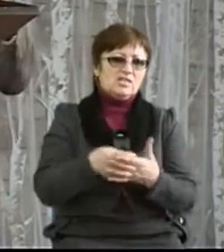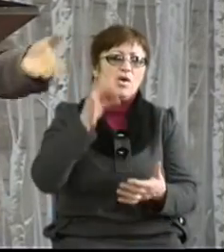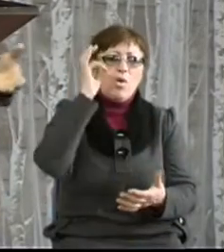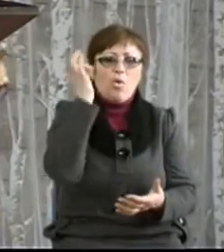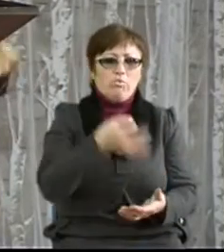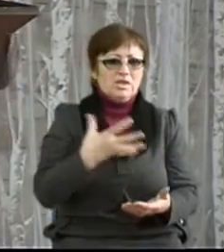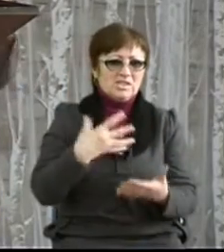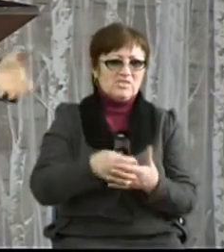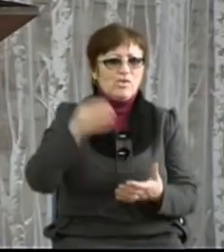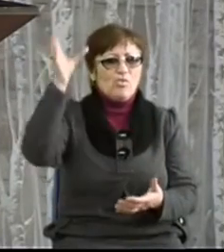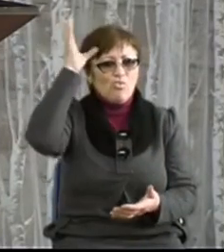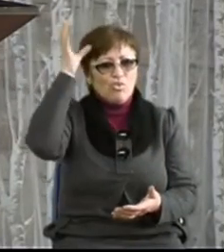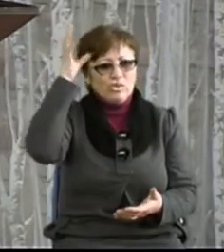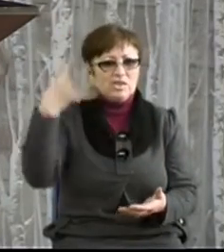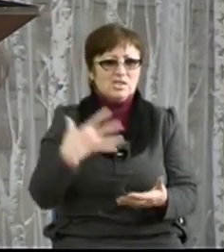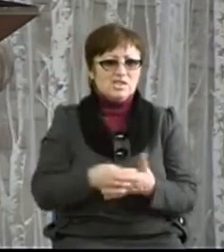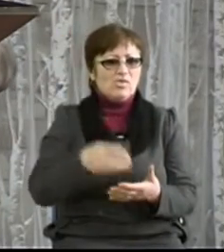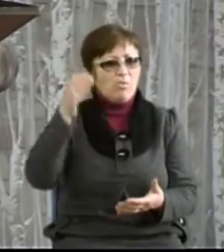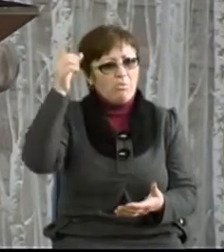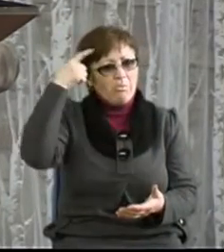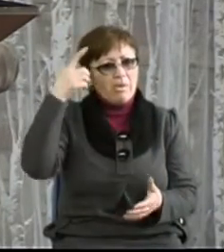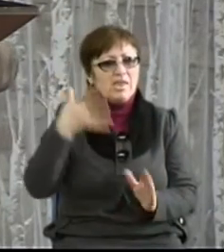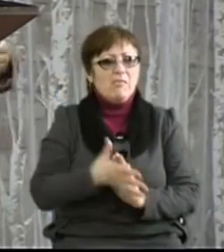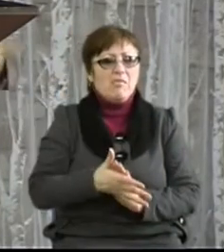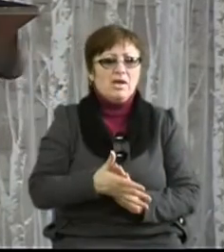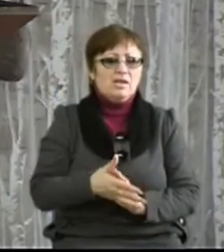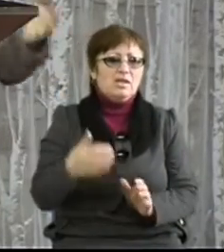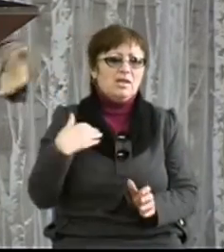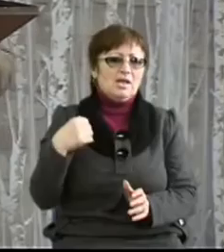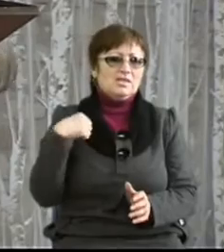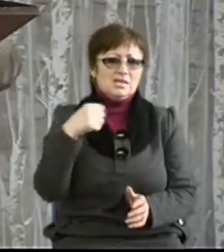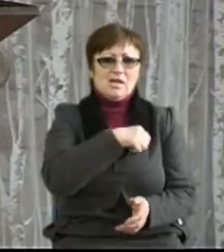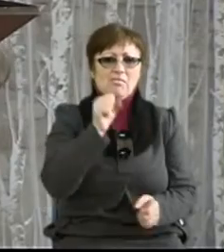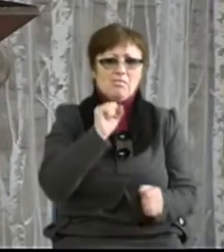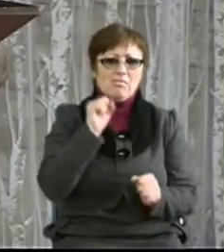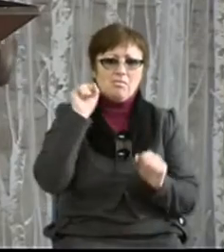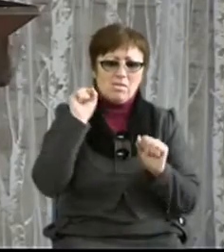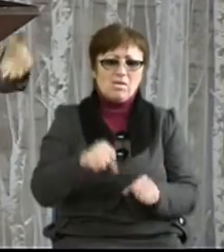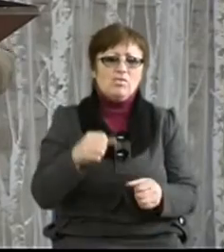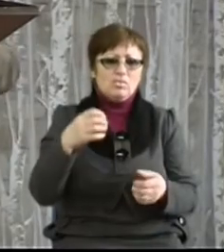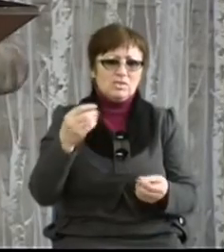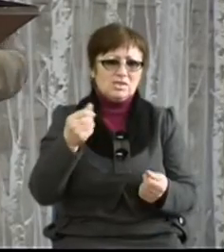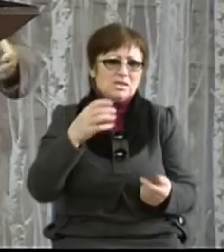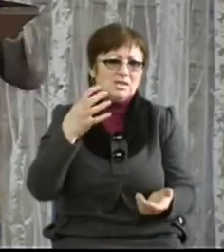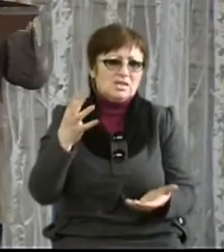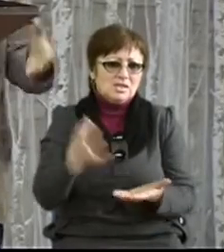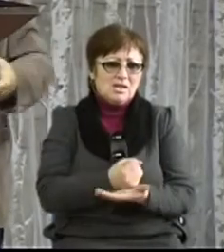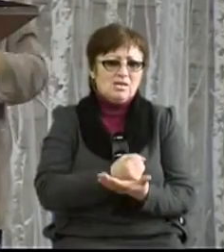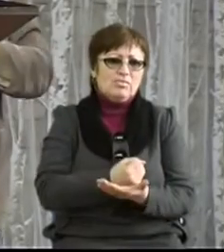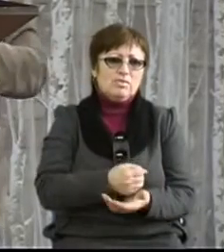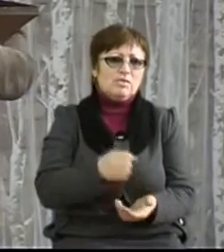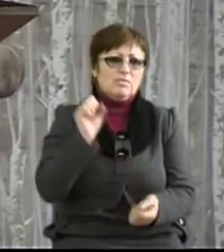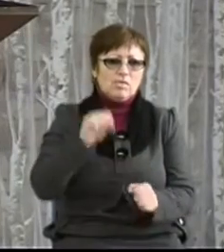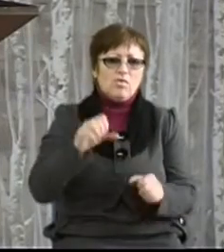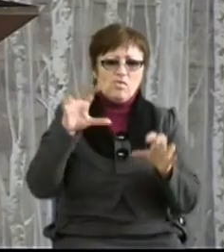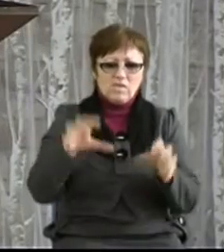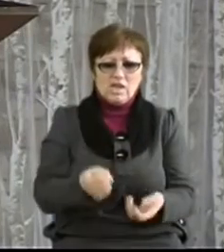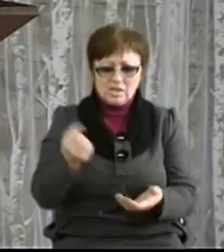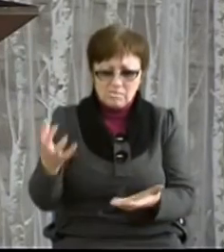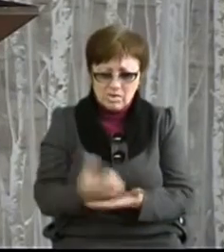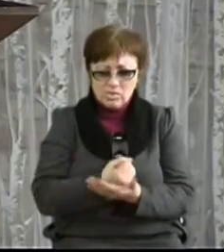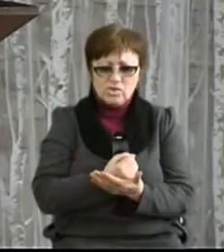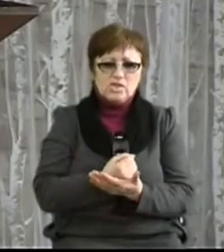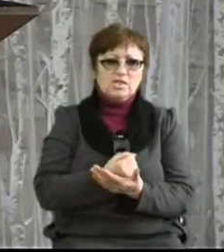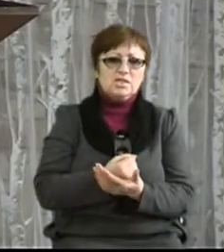свою мудрость, в свое понимание, в то, что я могу там сам построить карьеру, могу заработать деньги, могу войти в власть, могу сделать